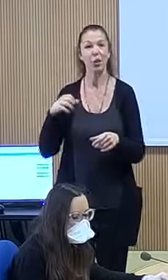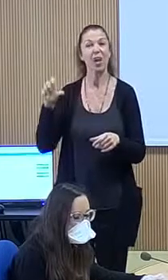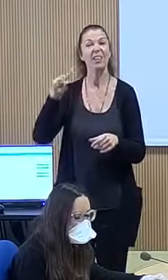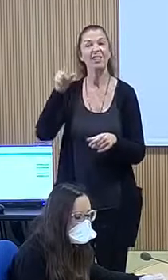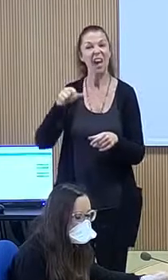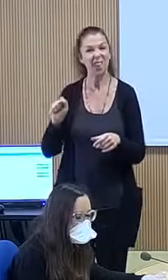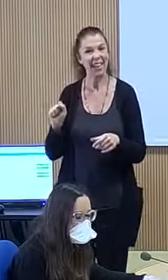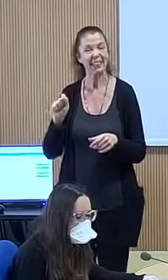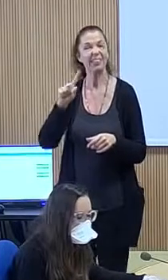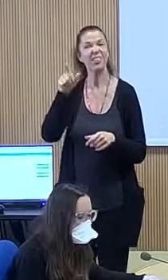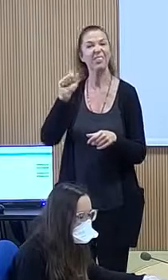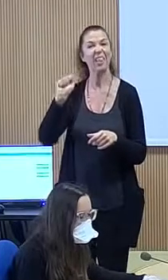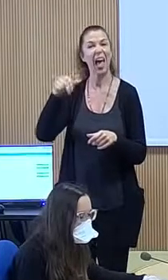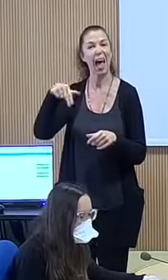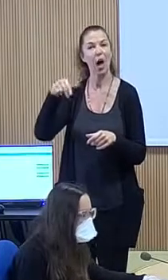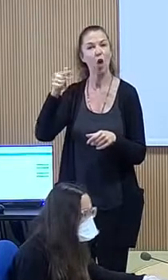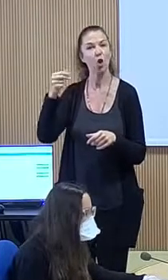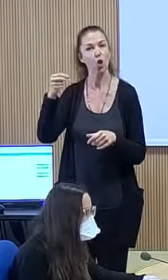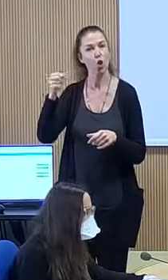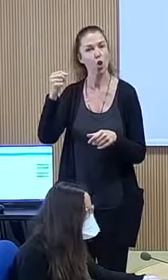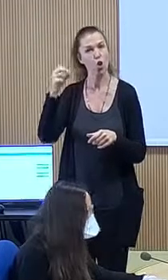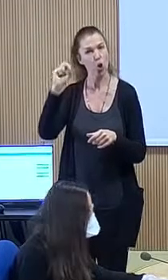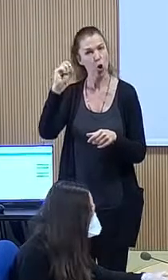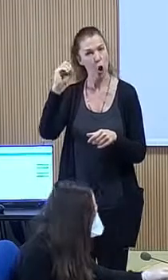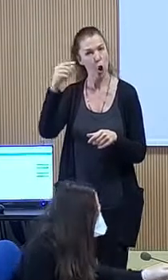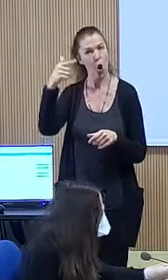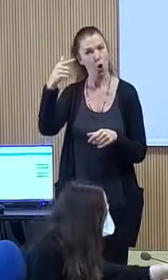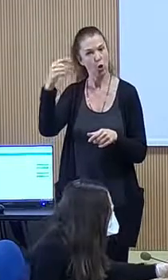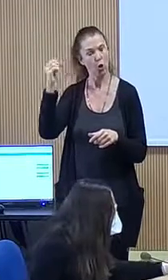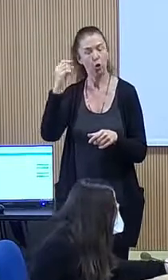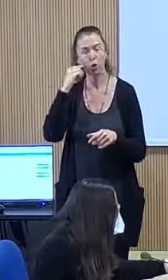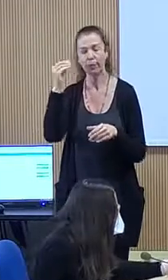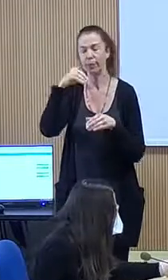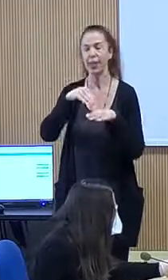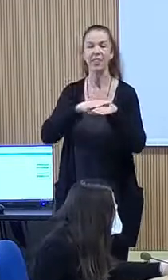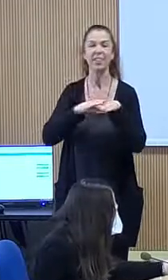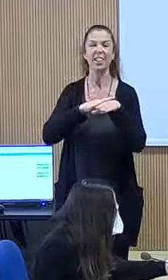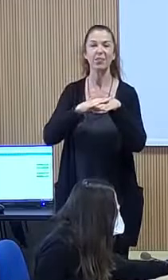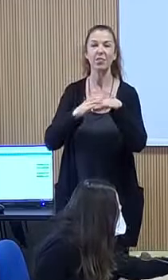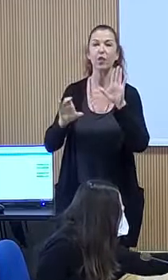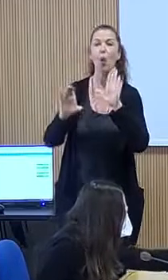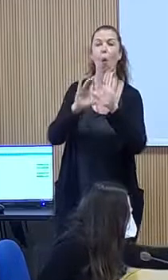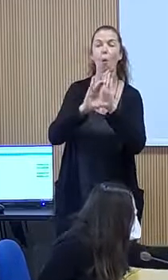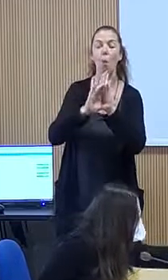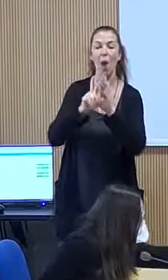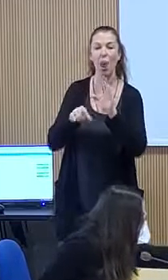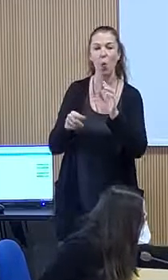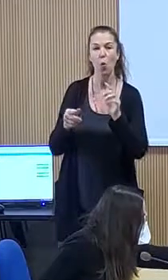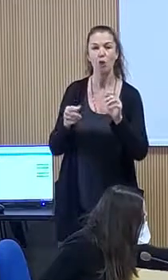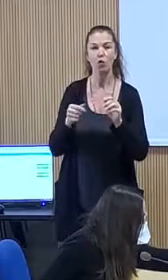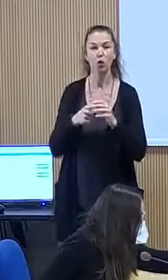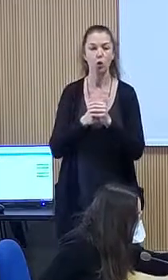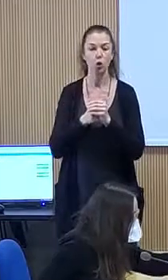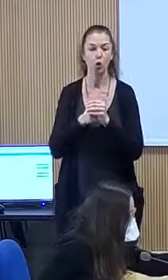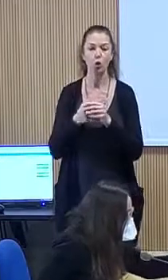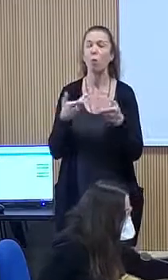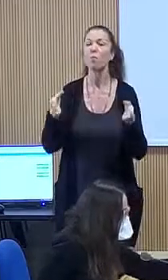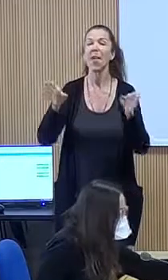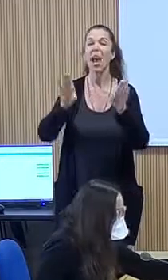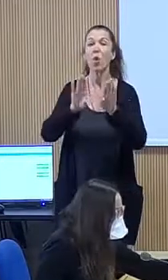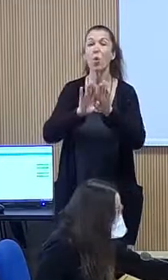quello che diciamo alcuni servizi comunali che in questo momento sono chiusi per necessità appunto